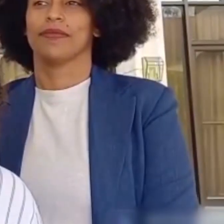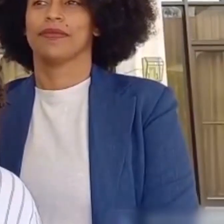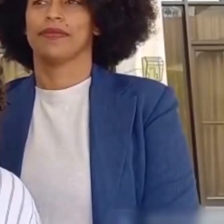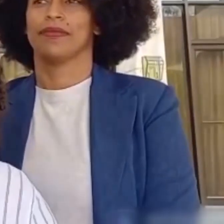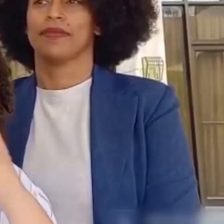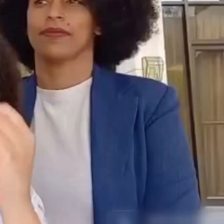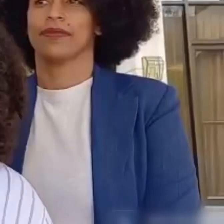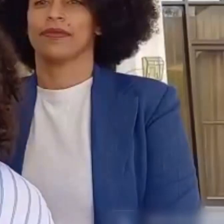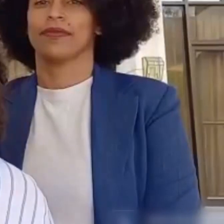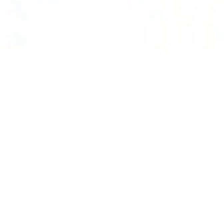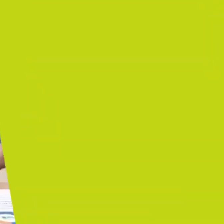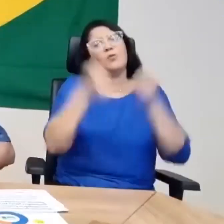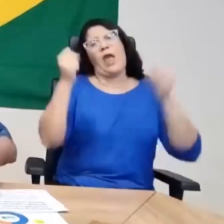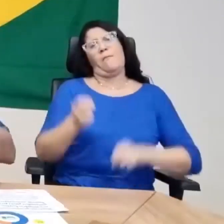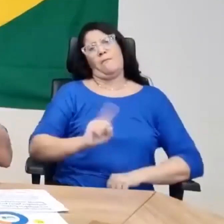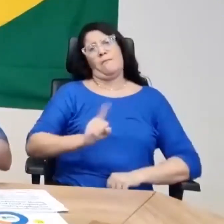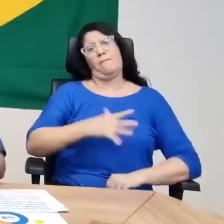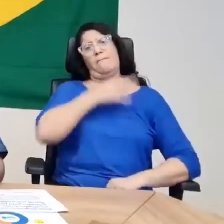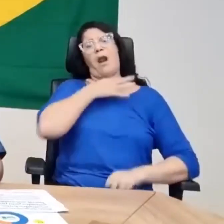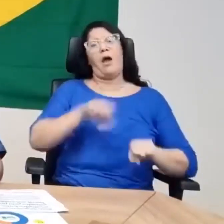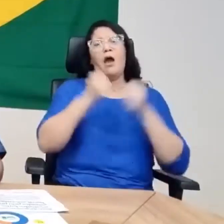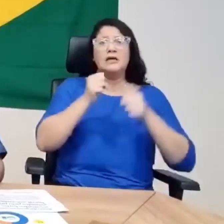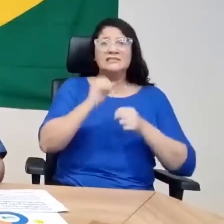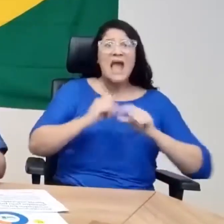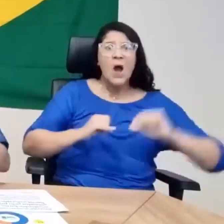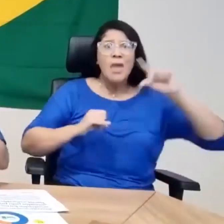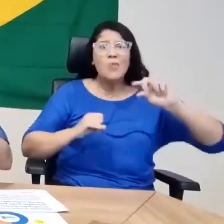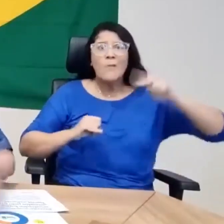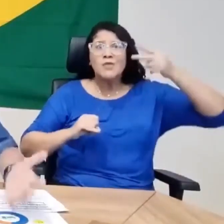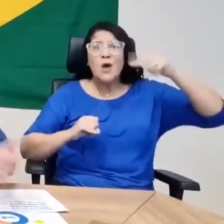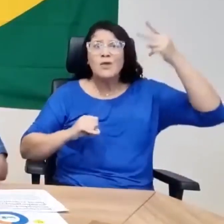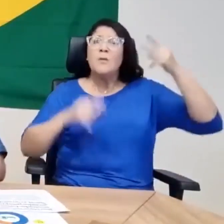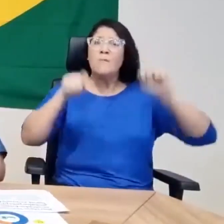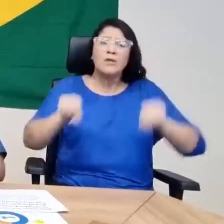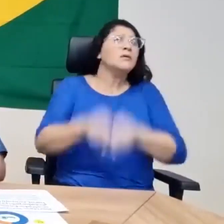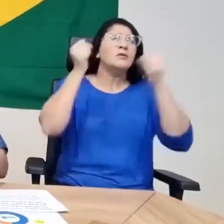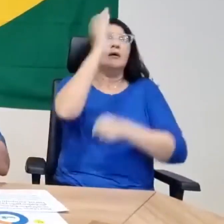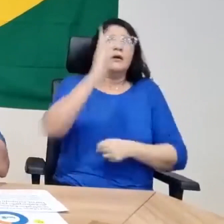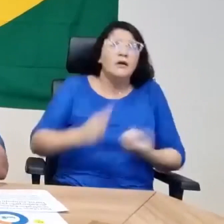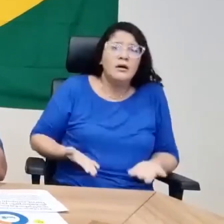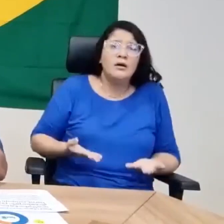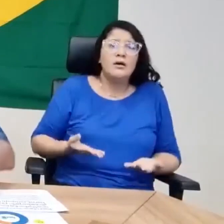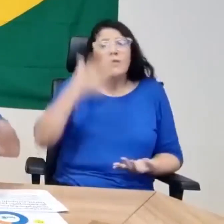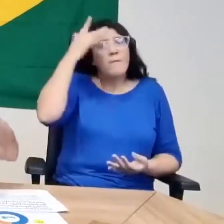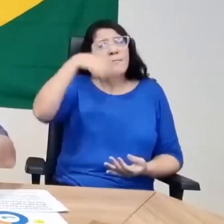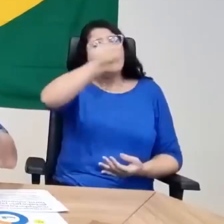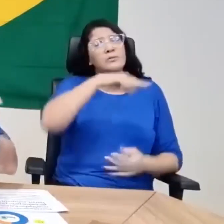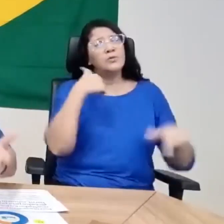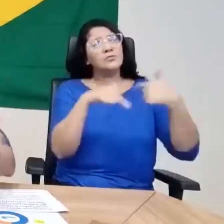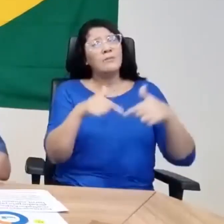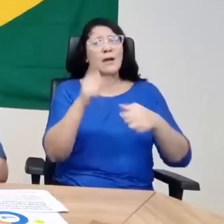sindicato de teatristas en brasil el presidente bolsonaro veto otra ley sobre apoyo a cultura a través